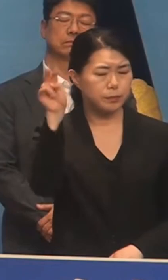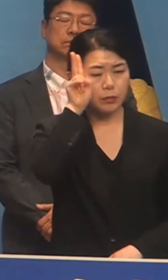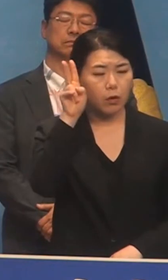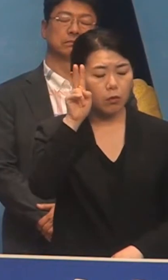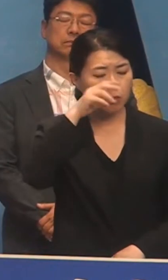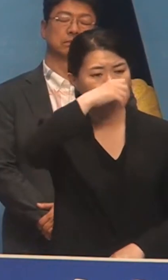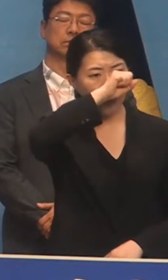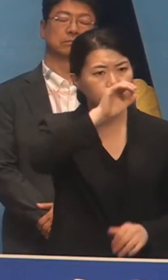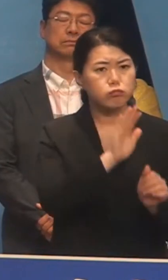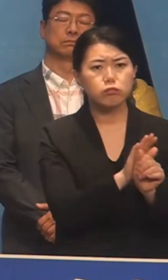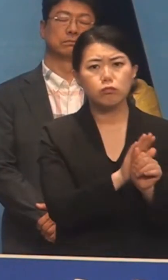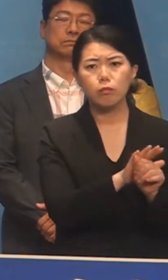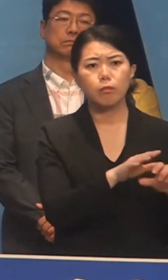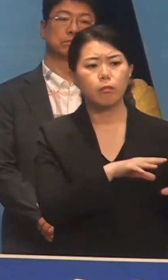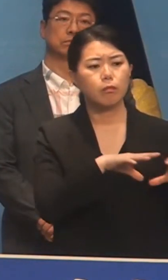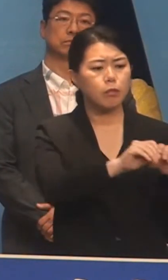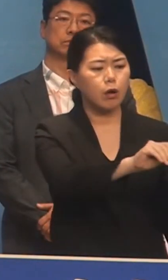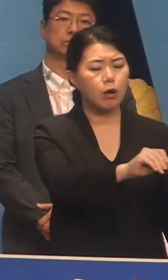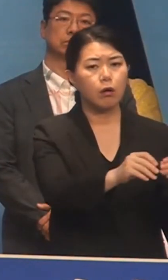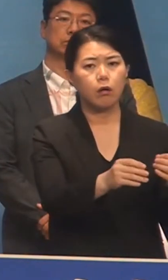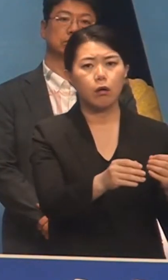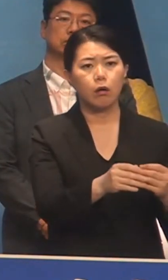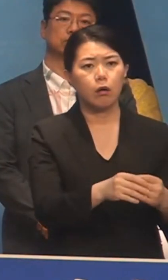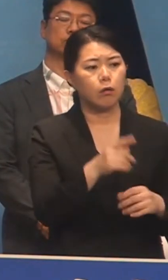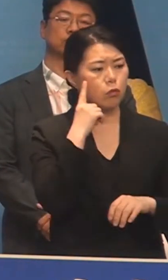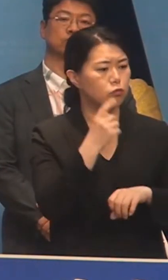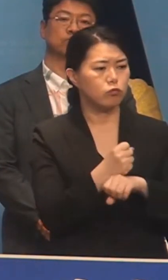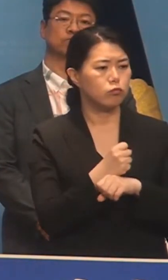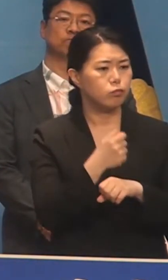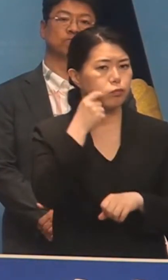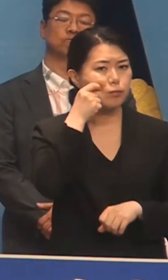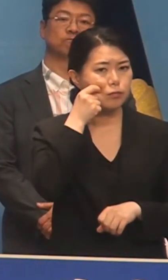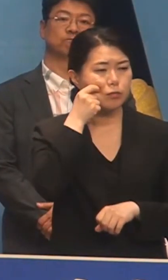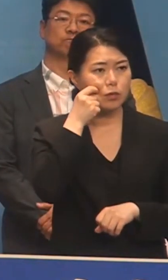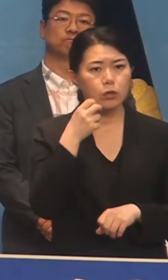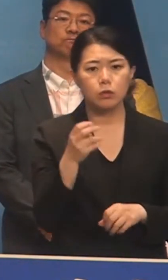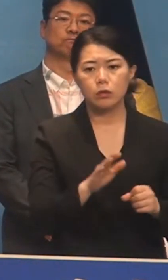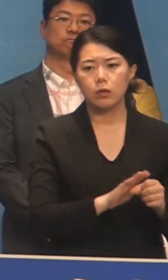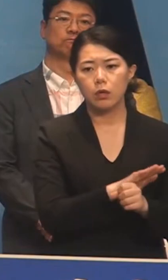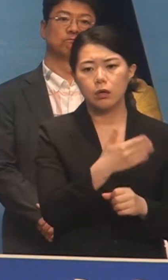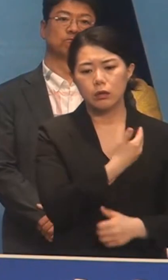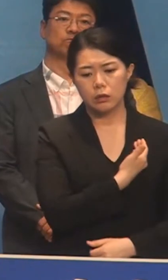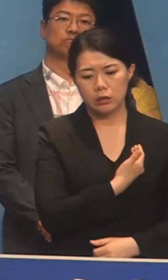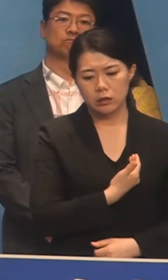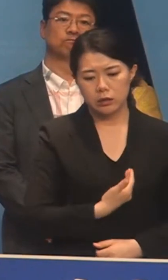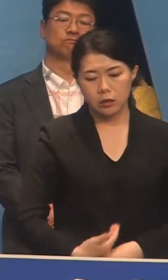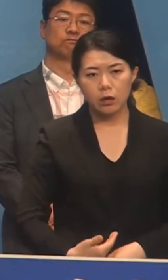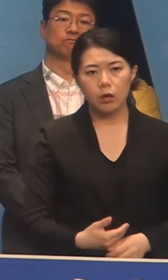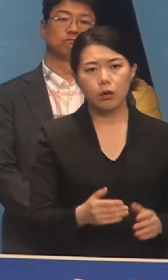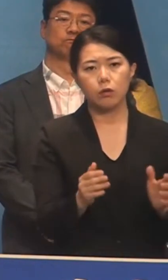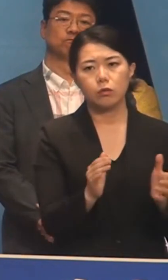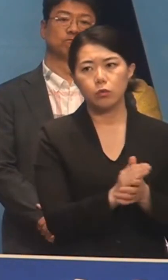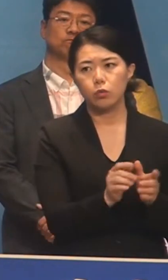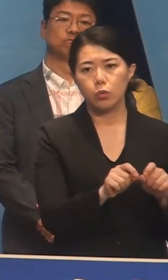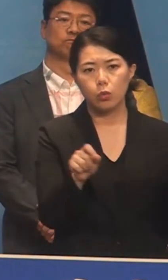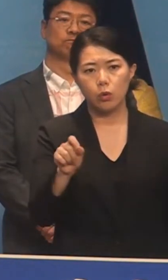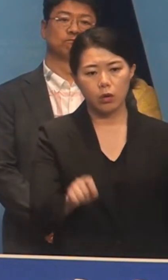갑작스러운 연구 지원 중단으로 연구를 멈춰야 했고 사랑하는 제자들과